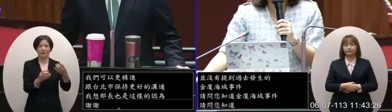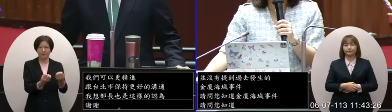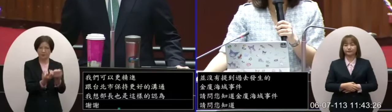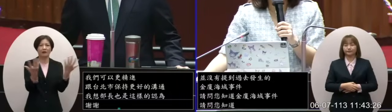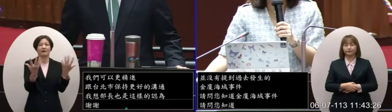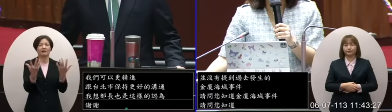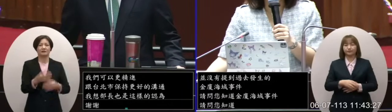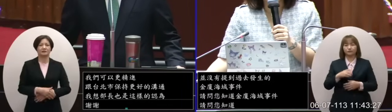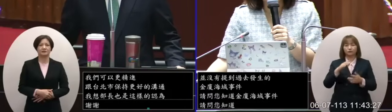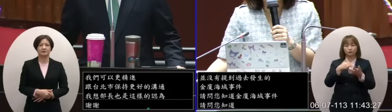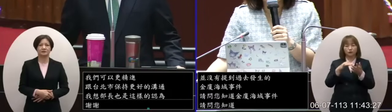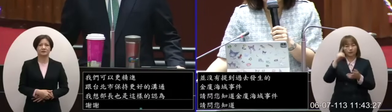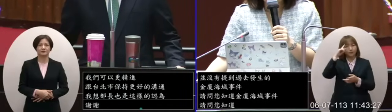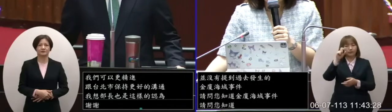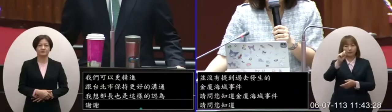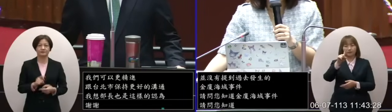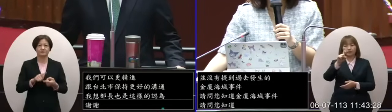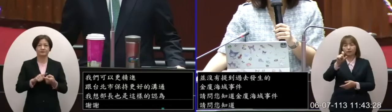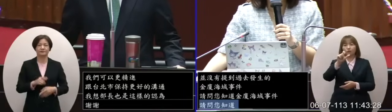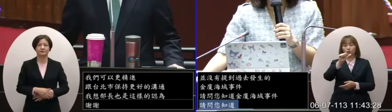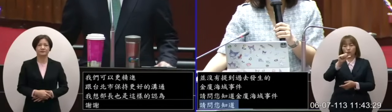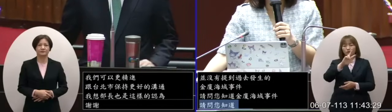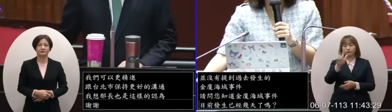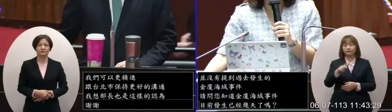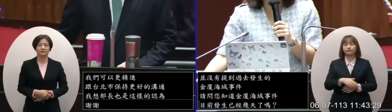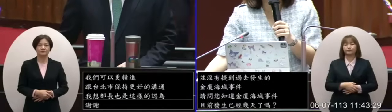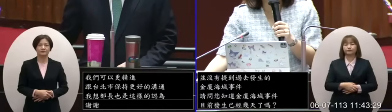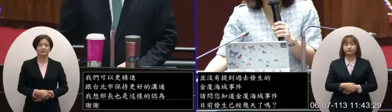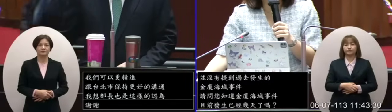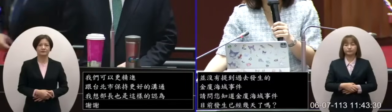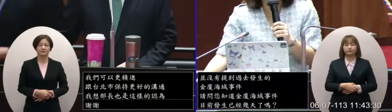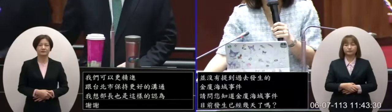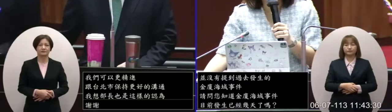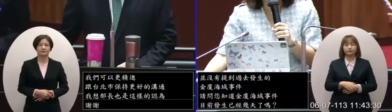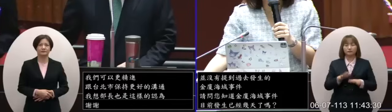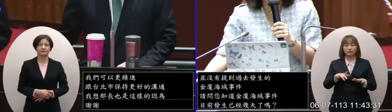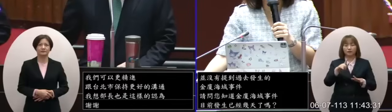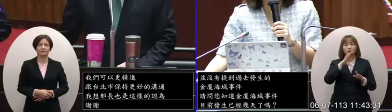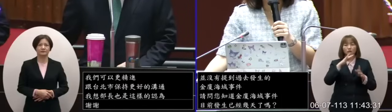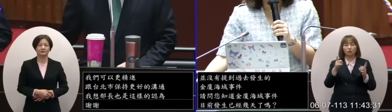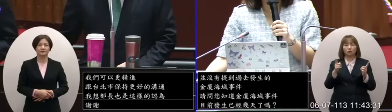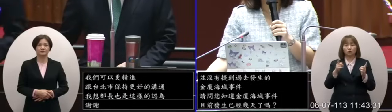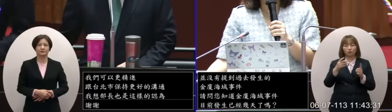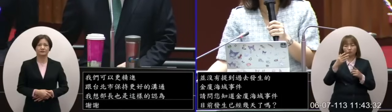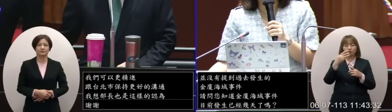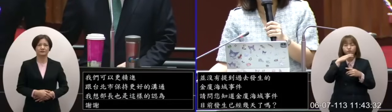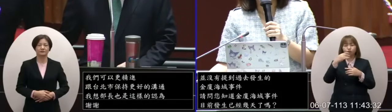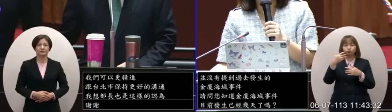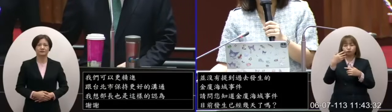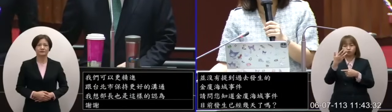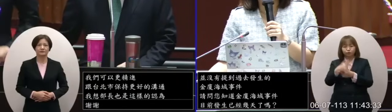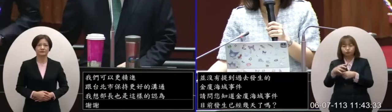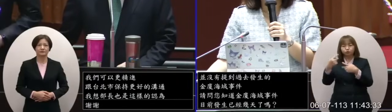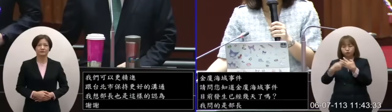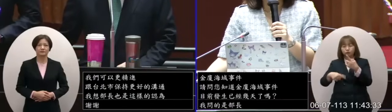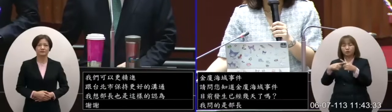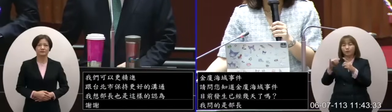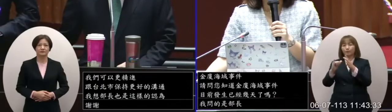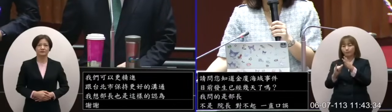对，已经115天了。 对， 那我想要请问一下，您知道目前的遇难者现在的遗体在哪里